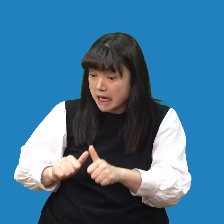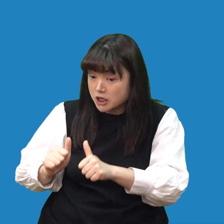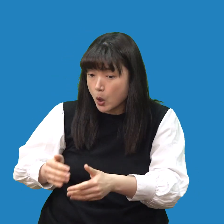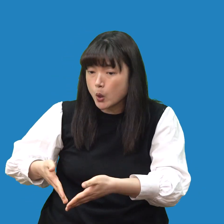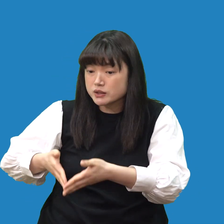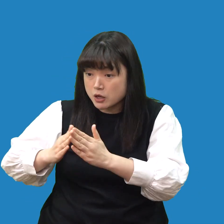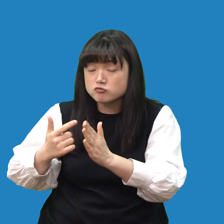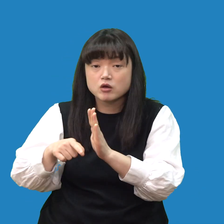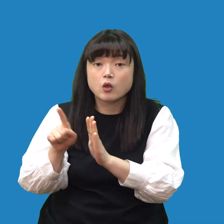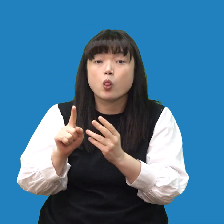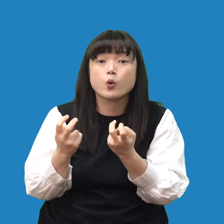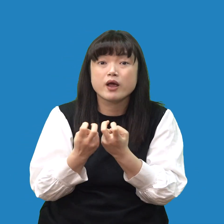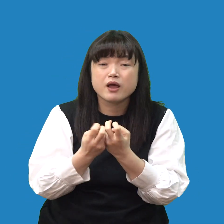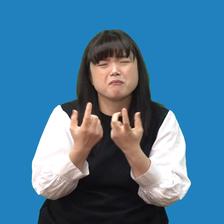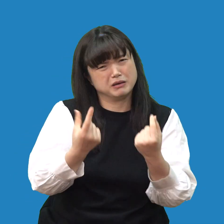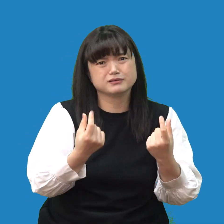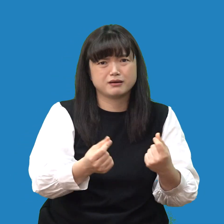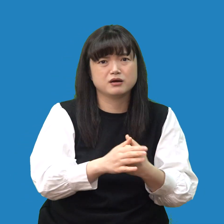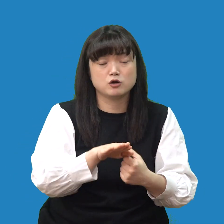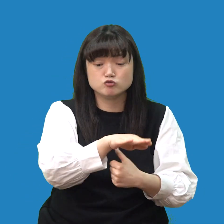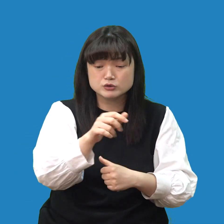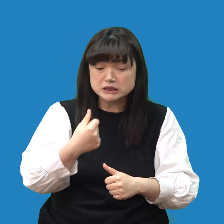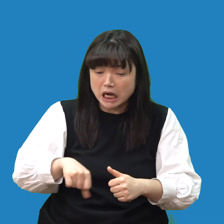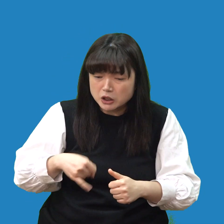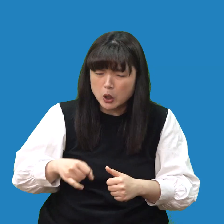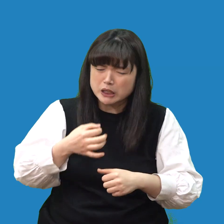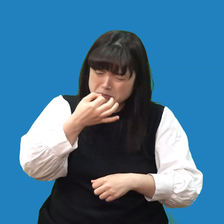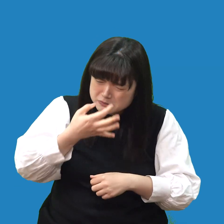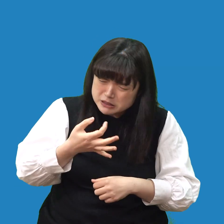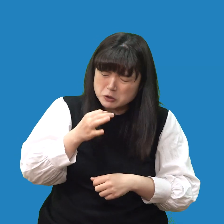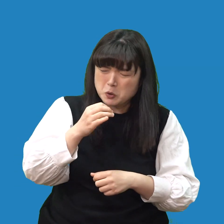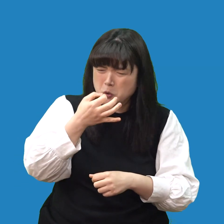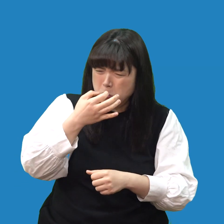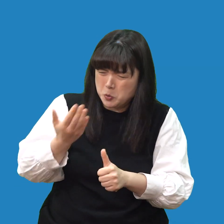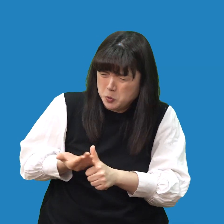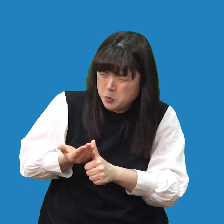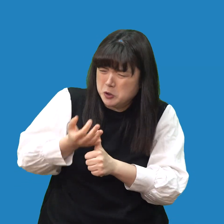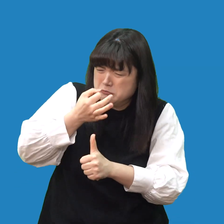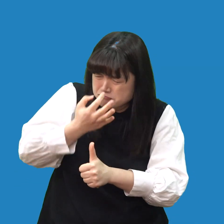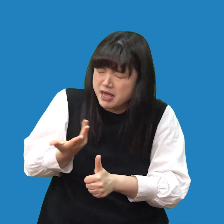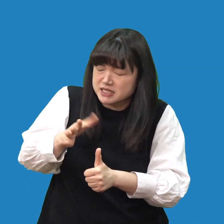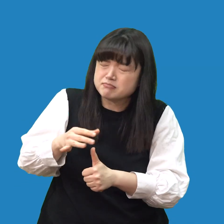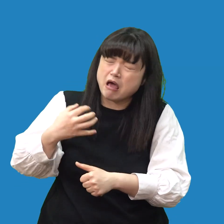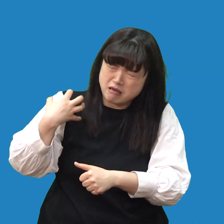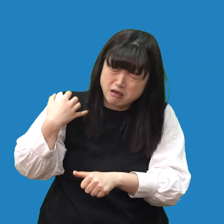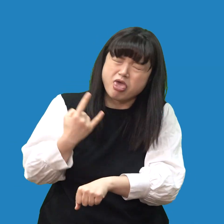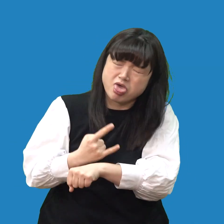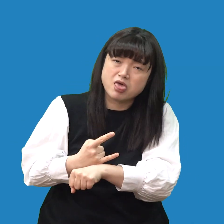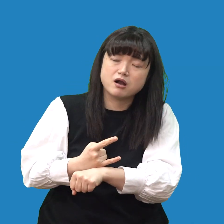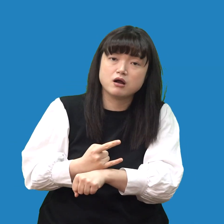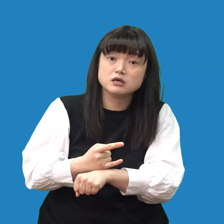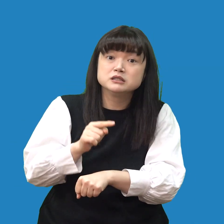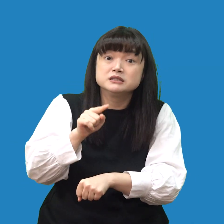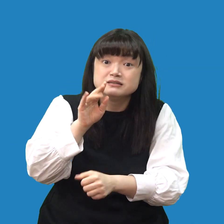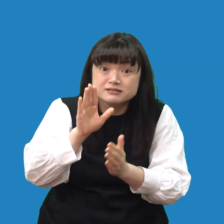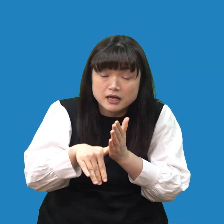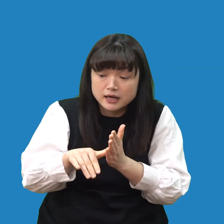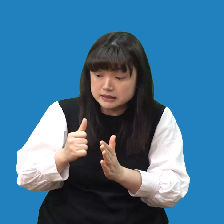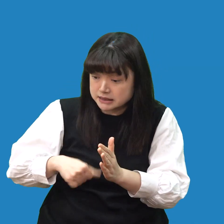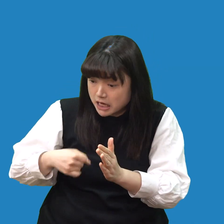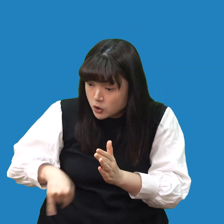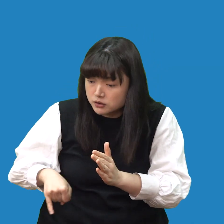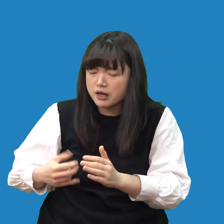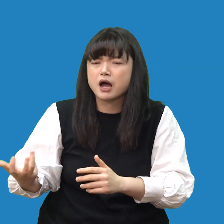일도 마찬가지입니다. 우리 세대가 좀 피곤하고 힘들어도 해야 합니다. 그래야지 우리 자녀 세대가